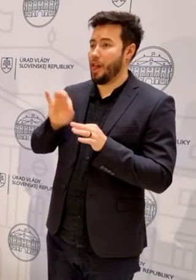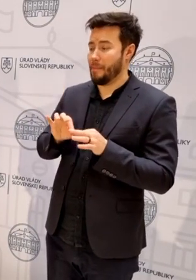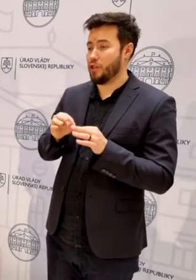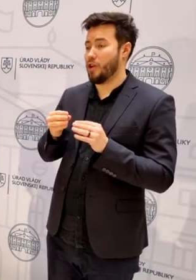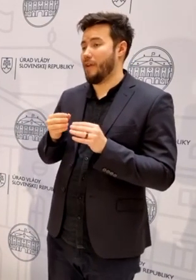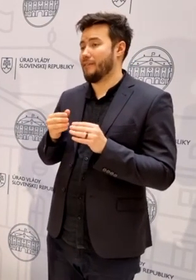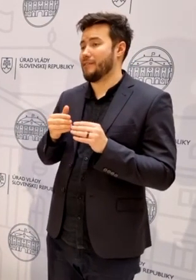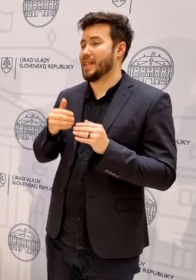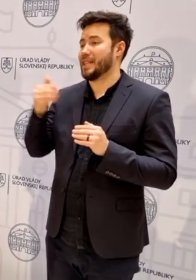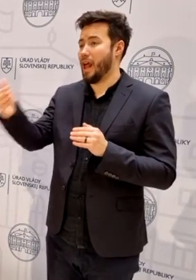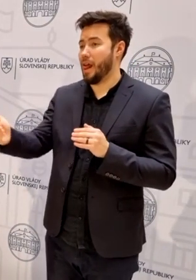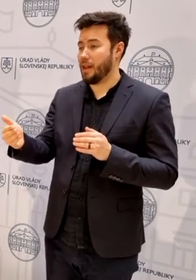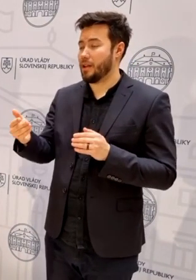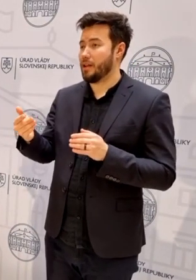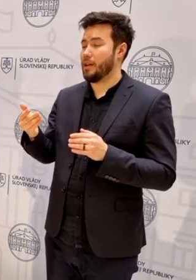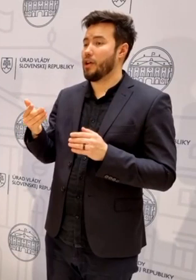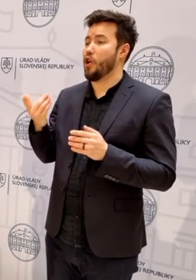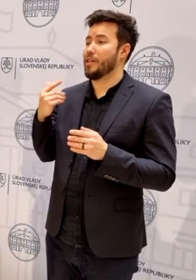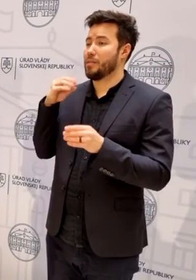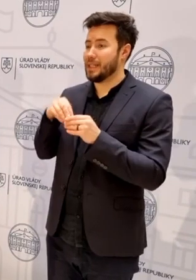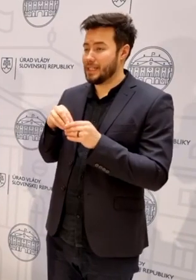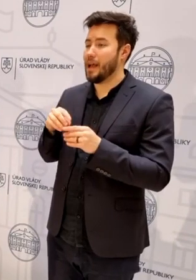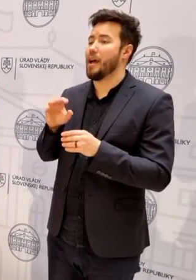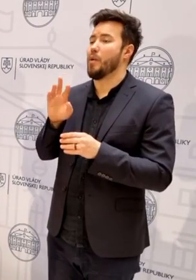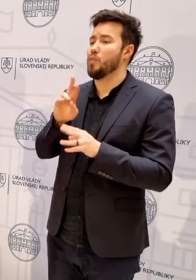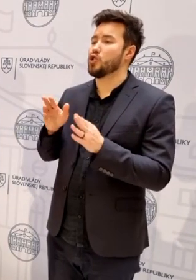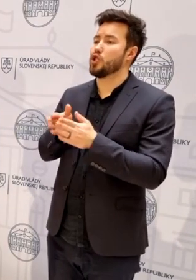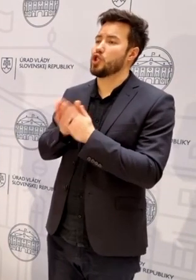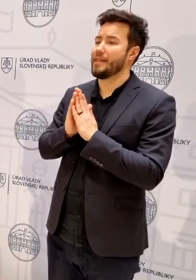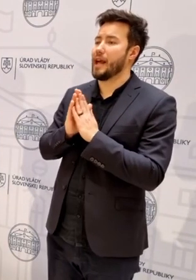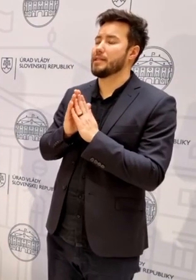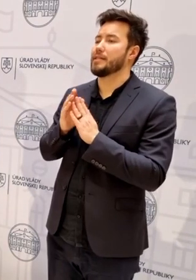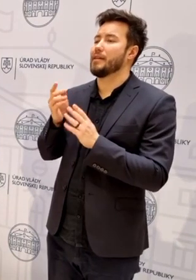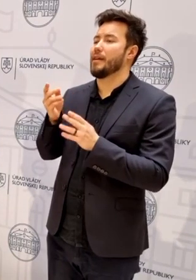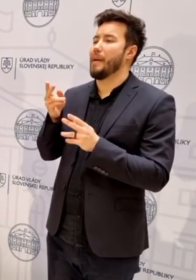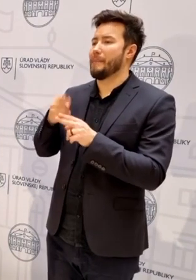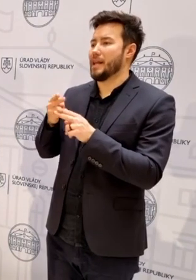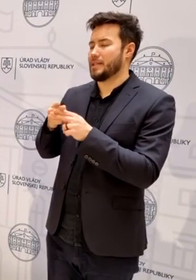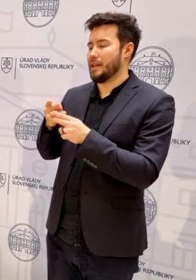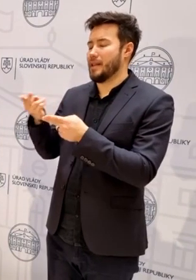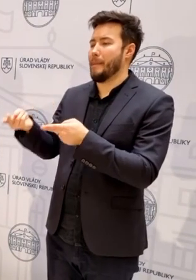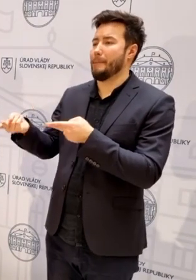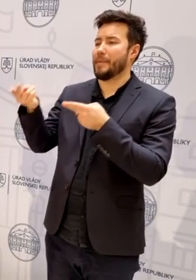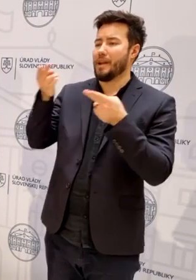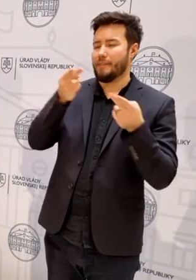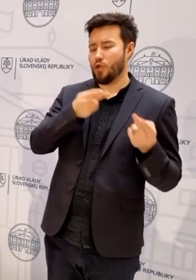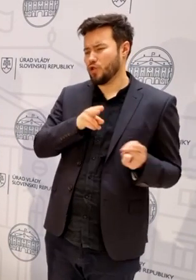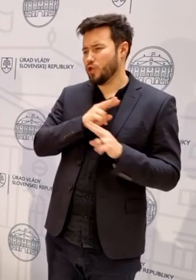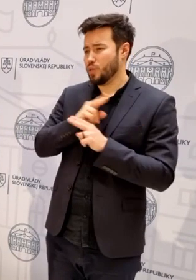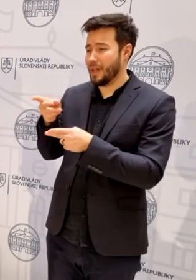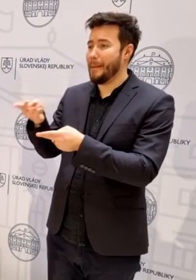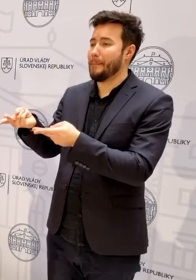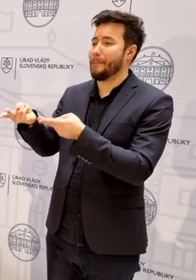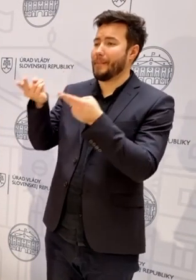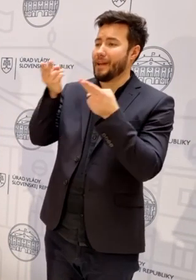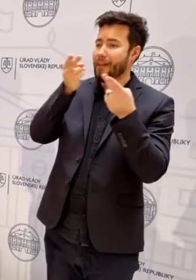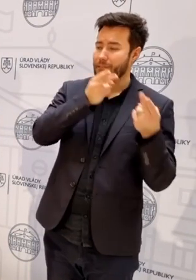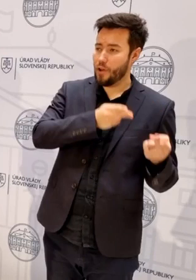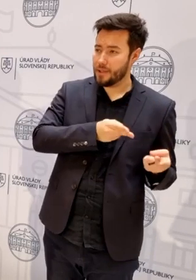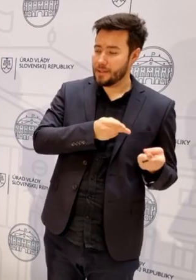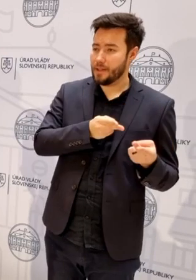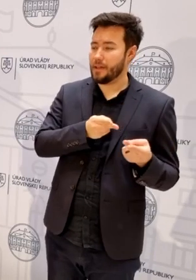žiadať refundáciu nákladov na prevoz pacienta do maximálnej, teda prevoz zosnulého, ktorý teda